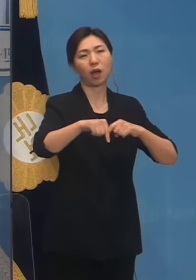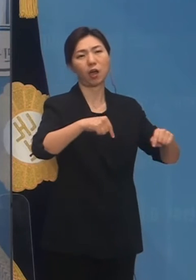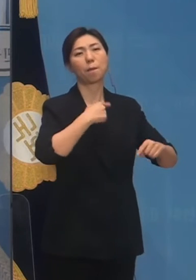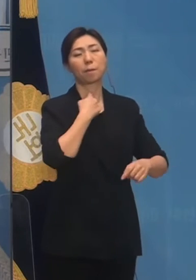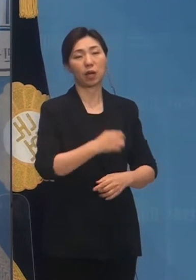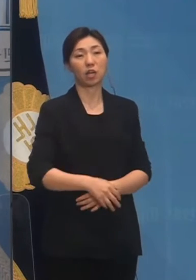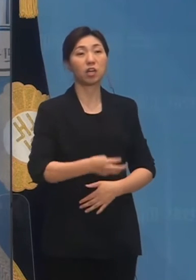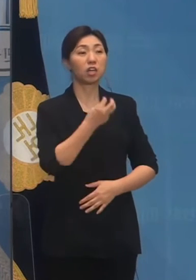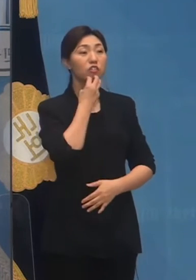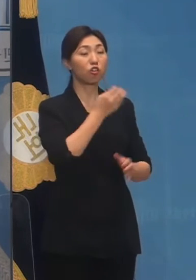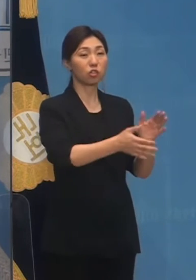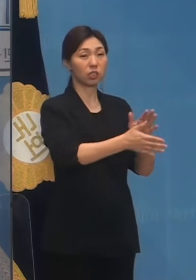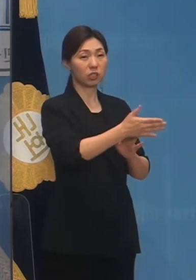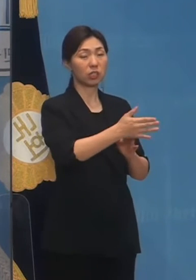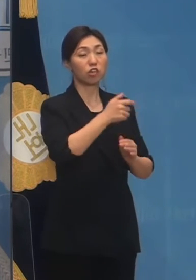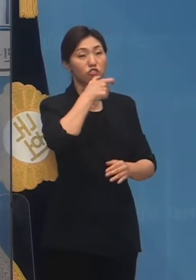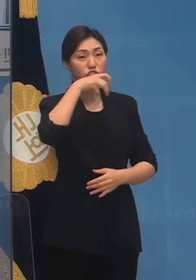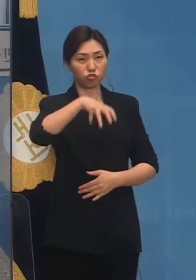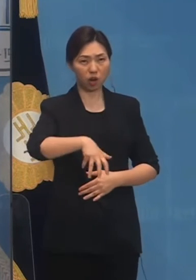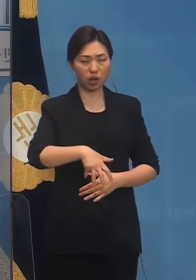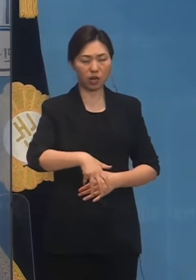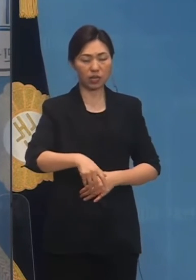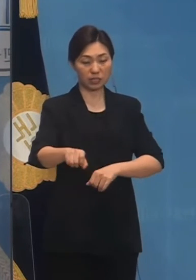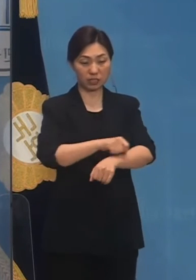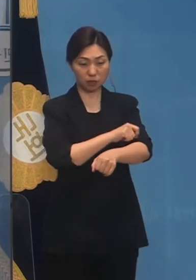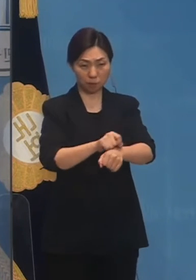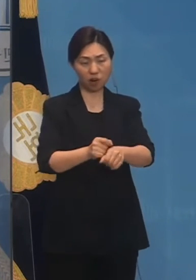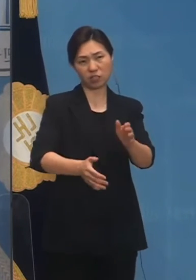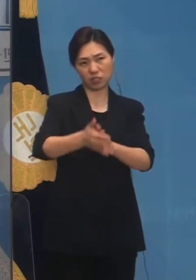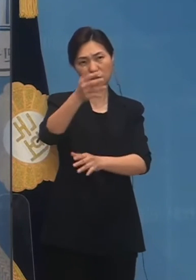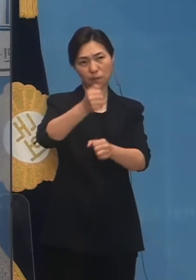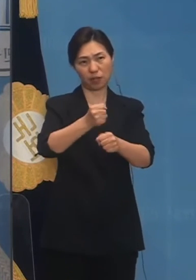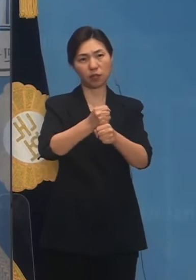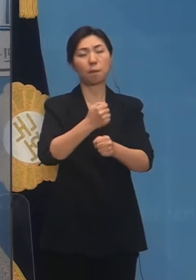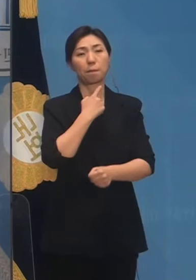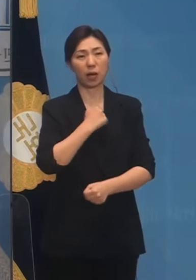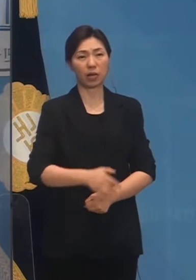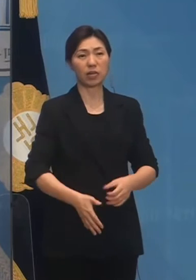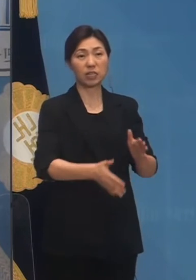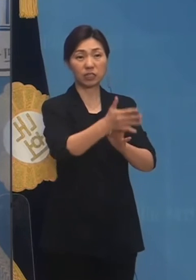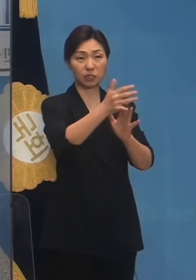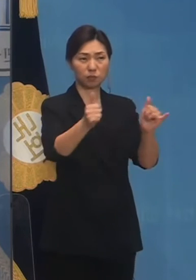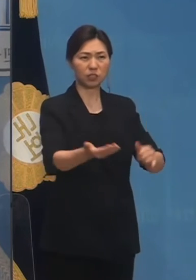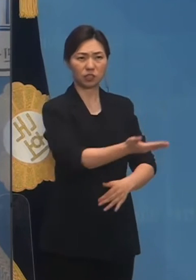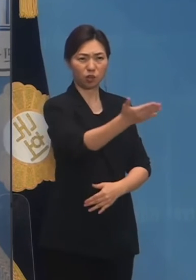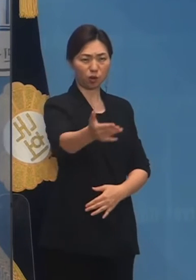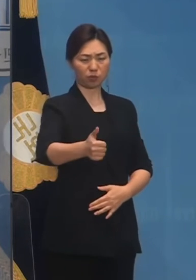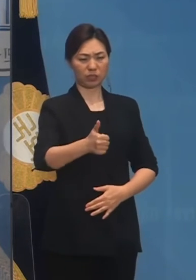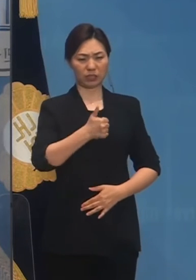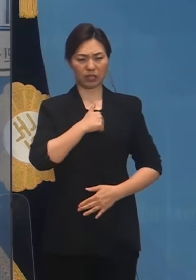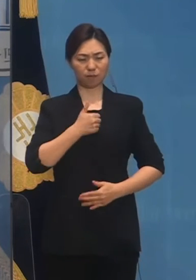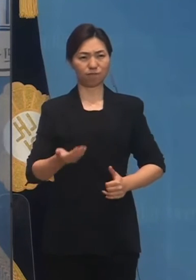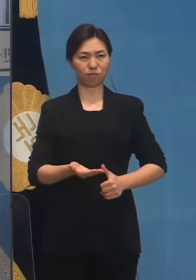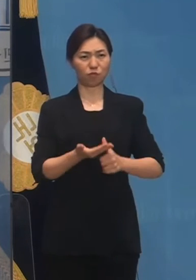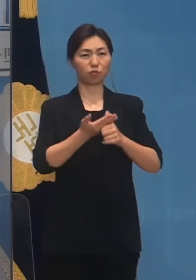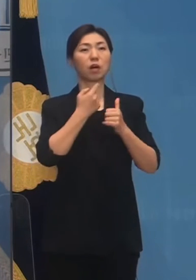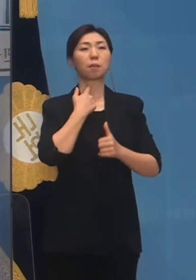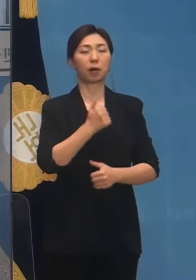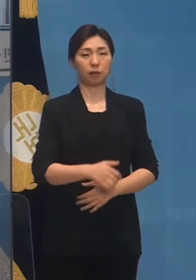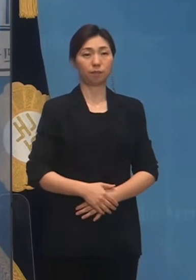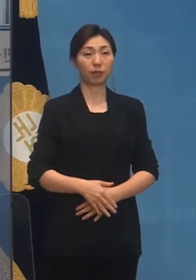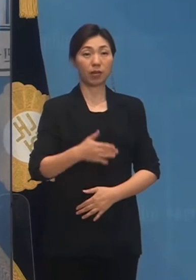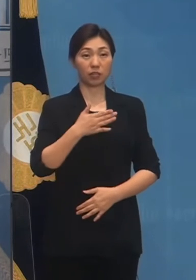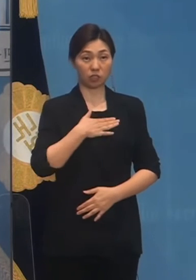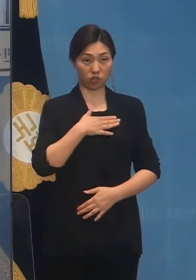수원시를 품격 있는 도시 그리고 수원특례시로 키워냈습니다. 시민의 자부심을 높였습니다. 저 연평은